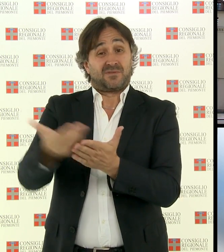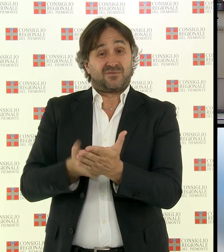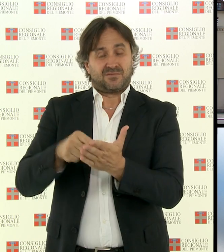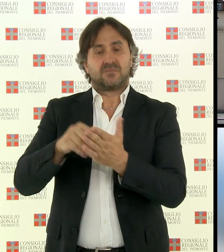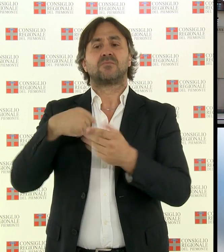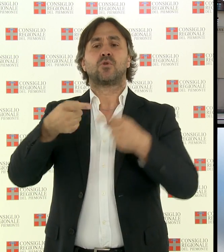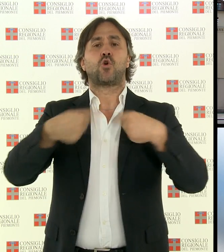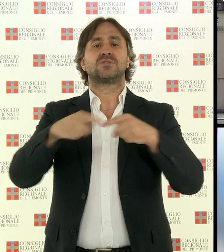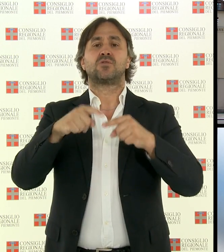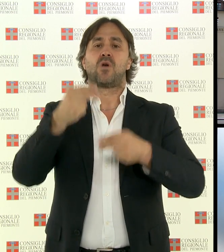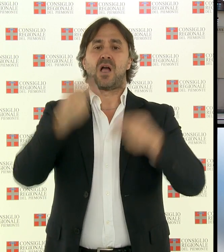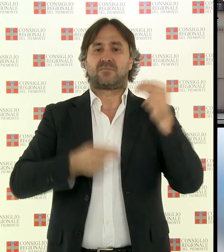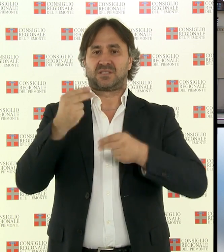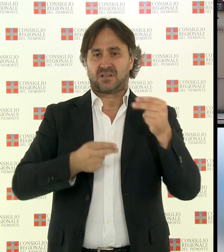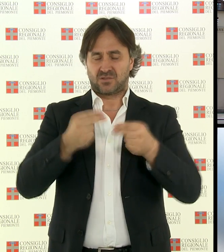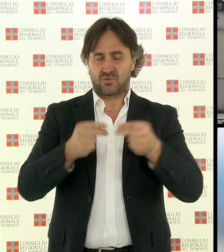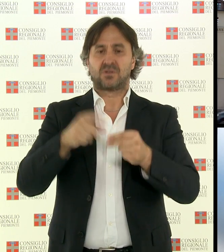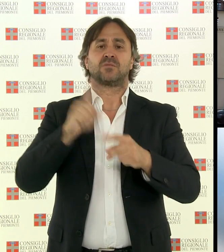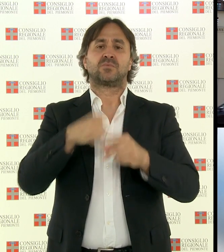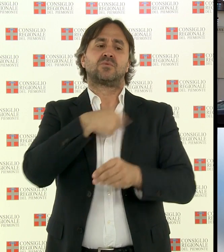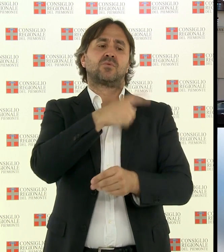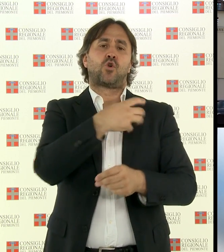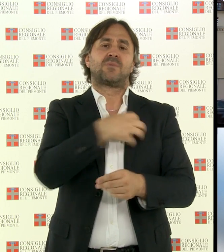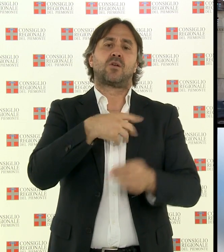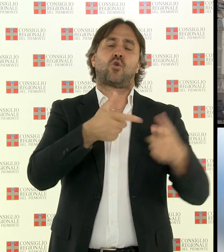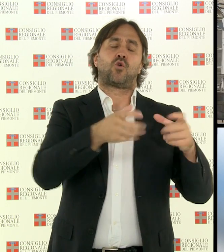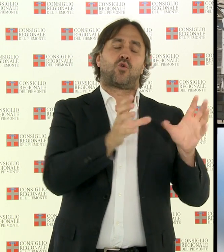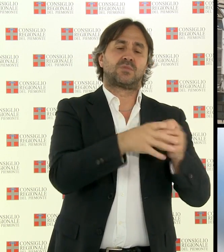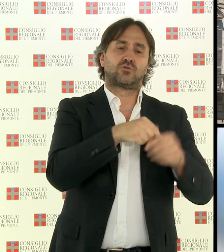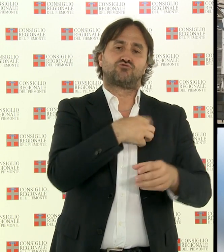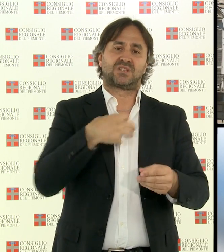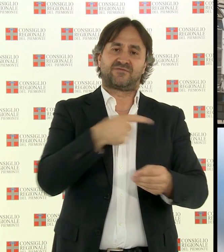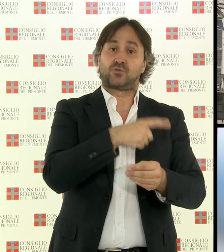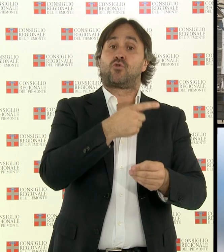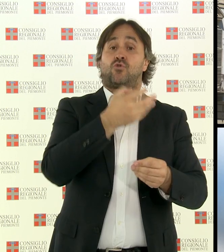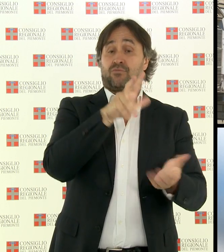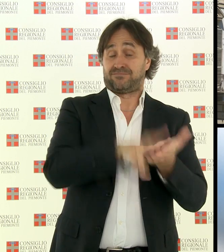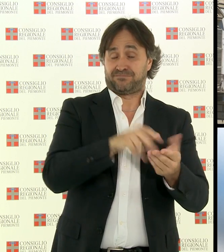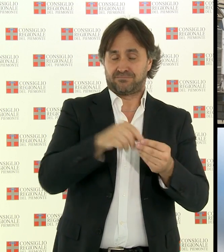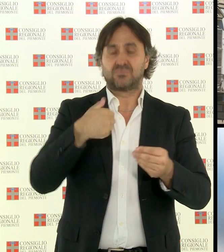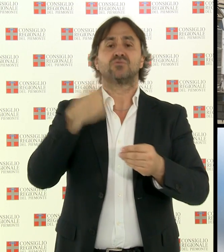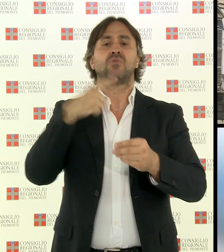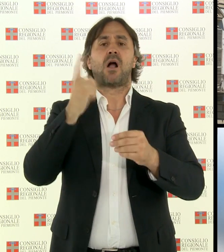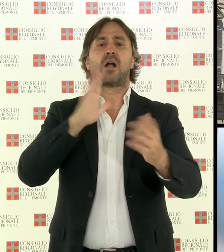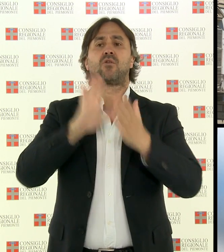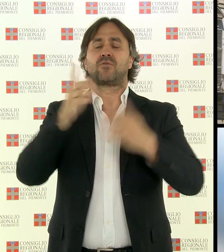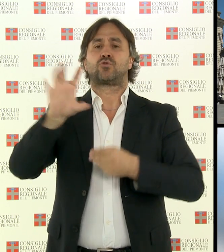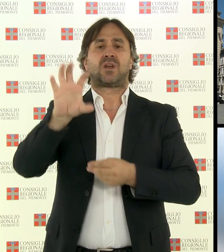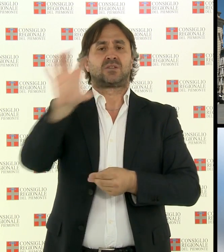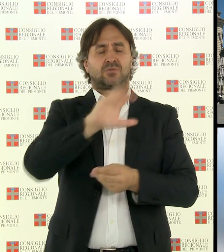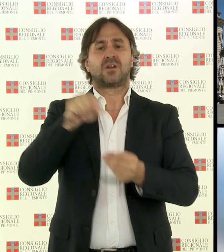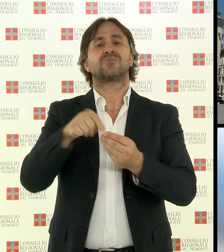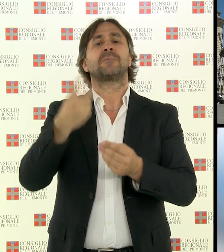dal Consiglio di Amministrazione, previo parere del Comitato Scientifico, è il frutto anche del confronto con le direzioni regionali e prevede